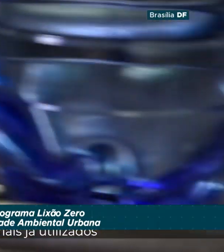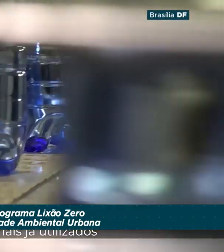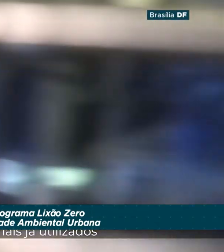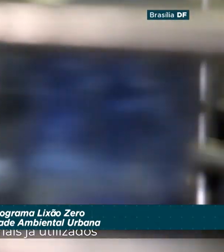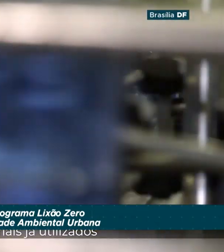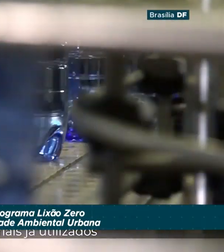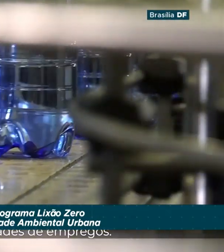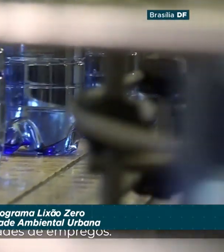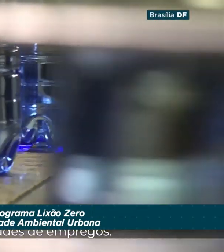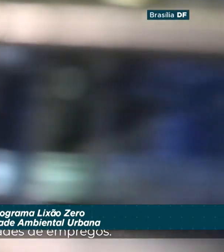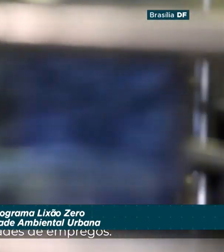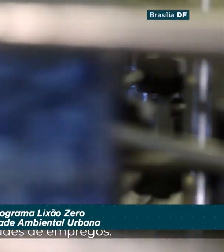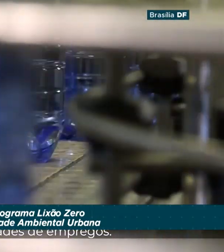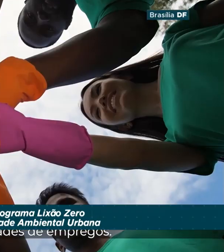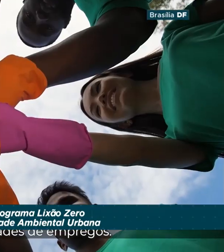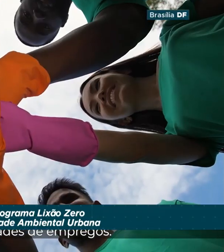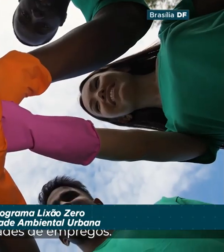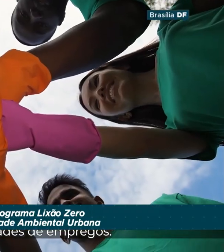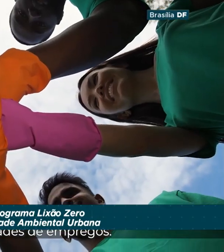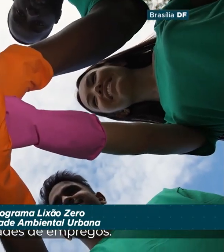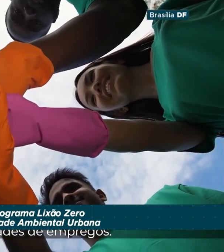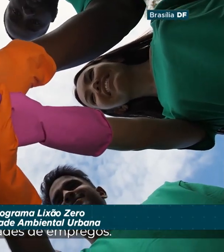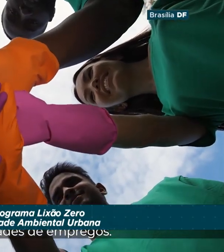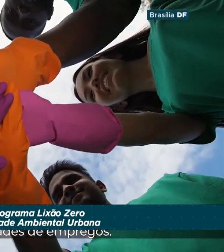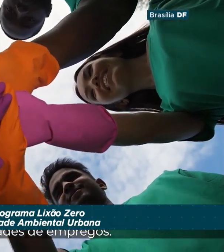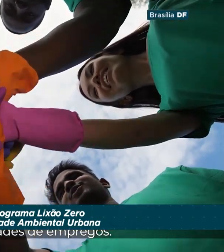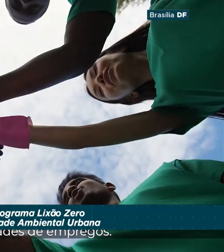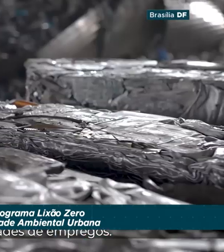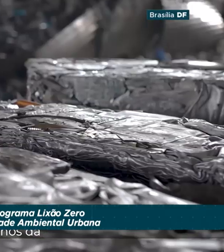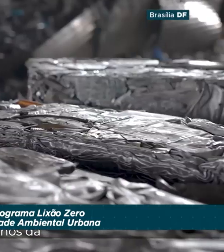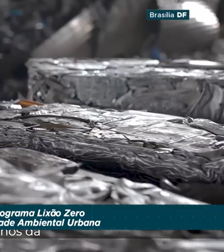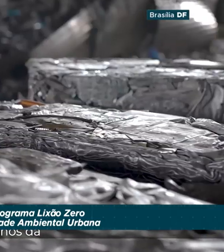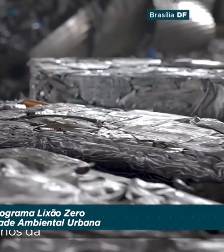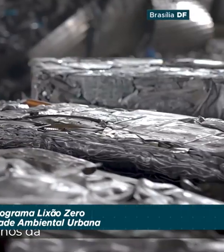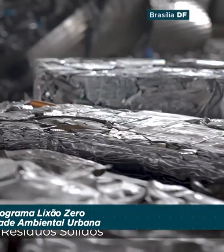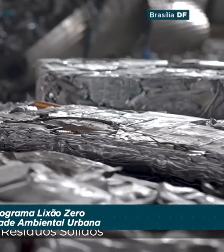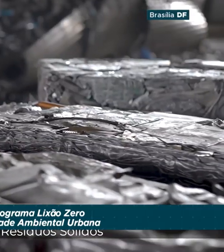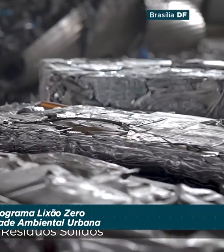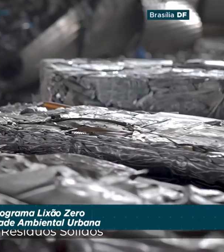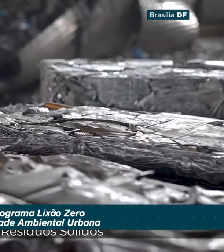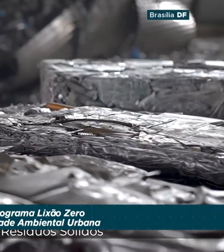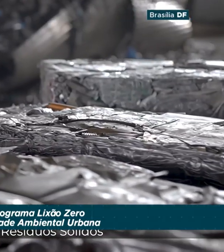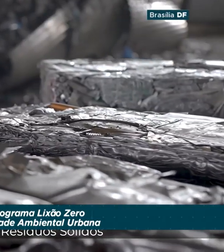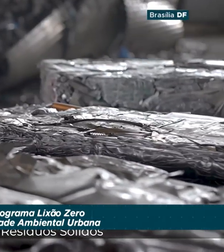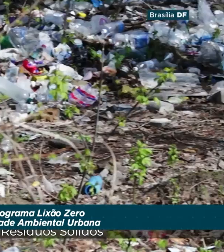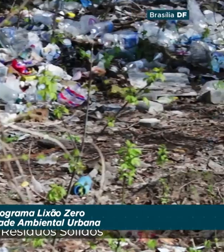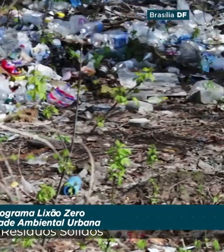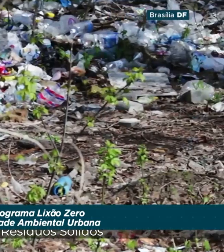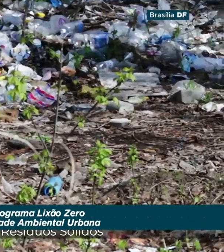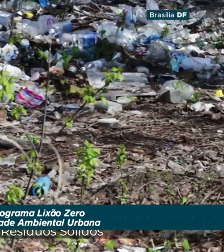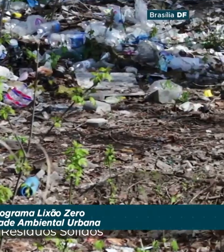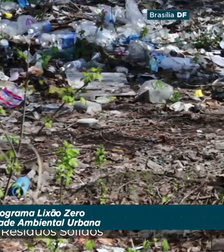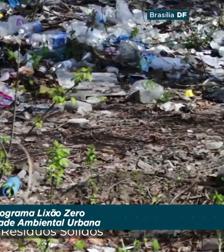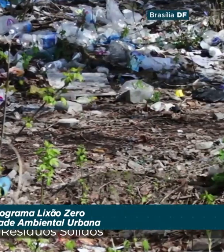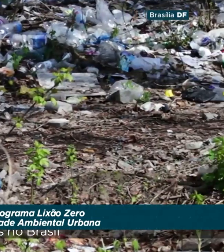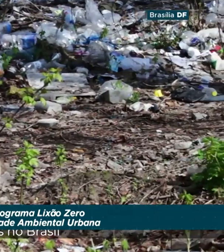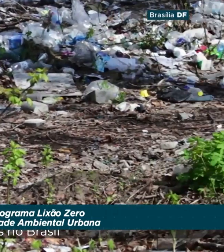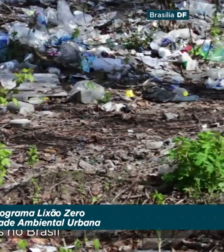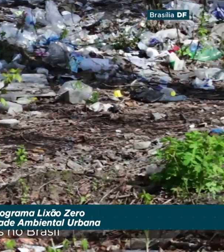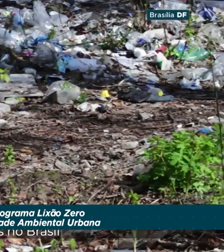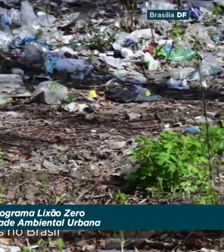materiais já utilizados e gerando oportunidades de empregos. Em 9 anos da Política Nacional de Resíduos